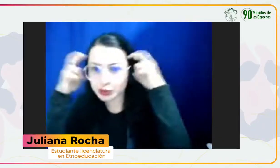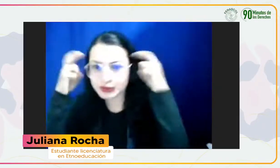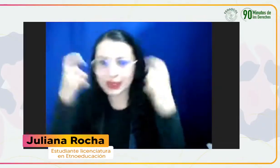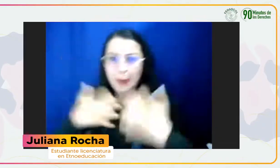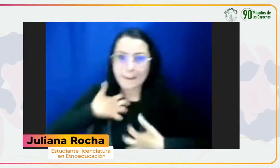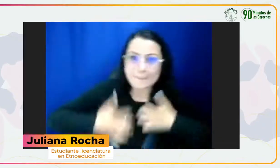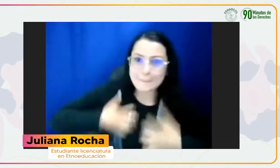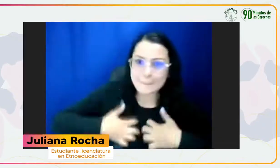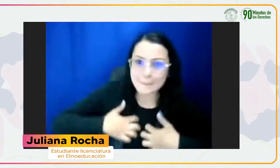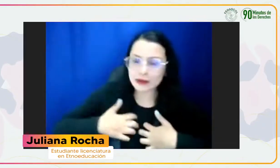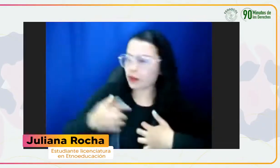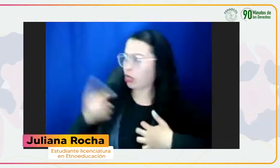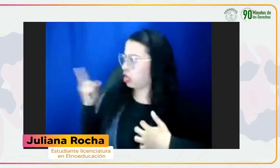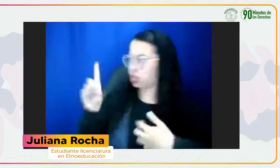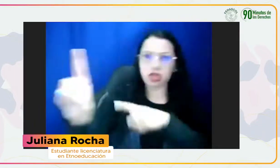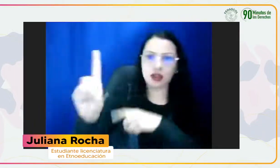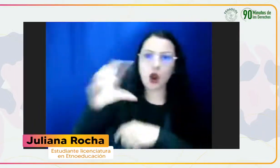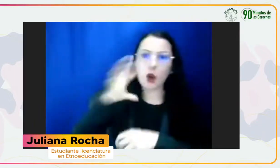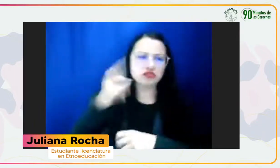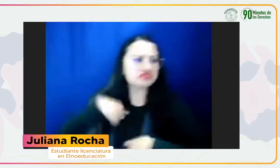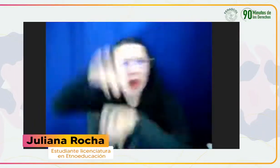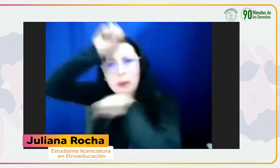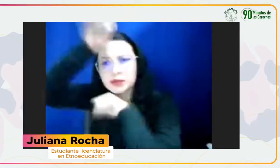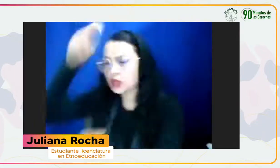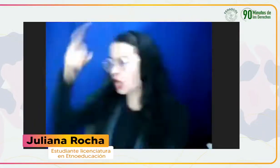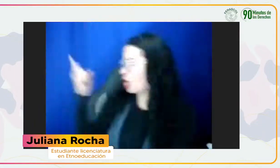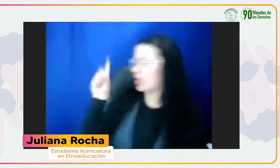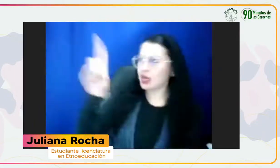hay debilidades en el conocimiento, hay temores. Puede que